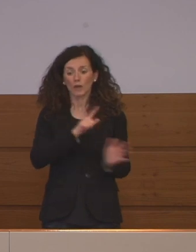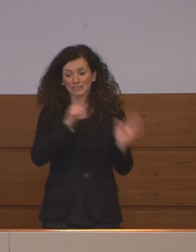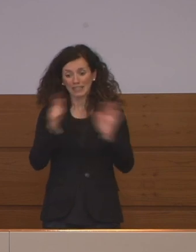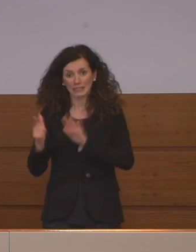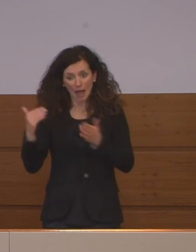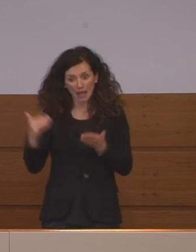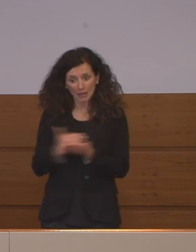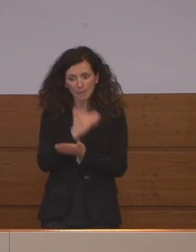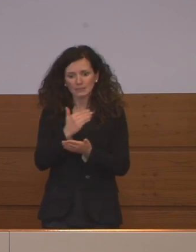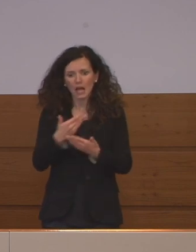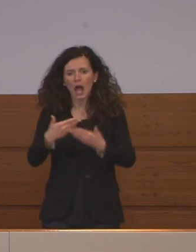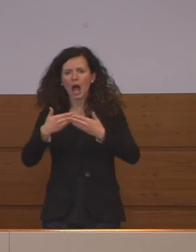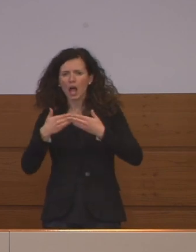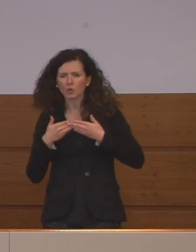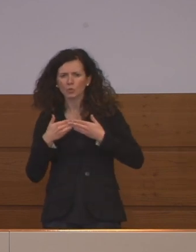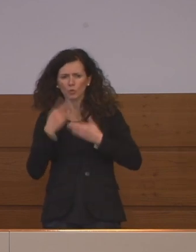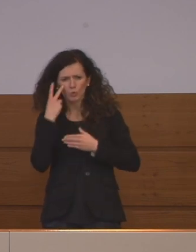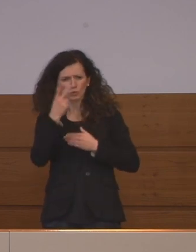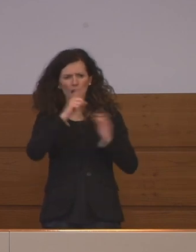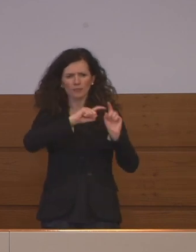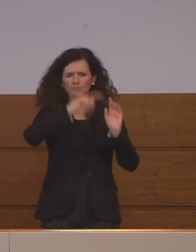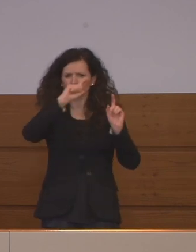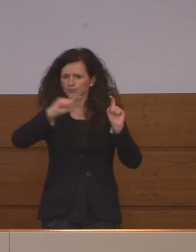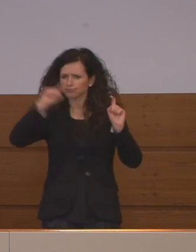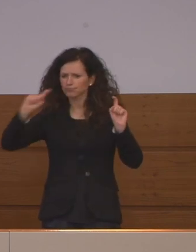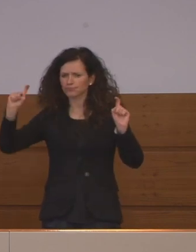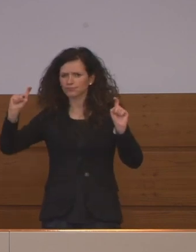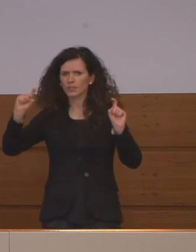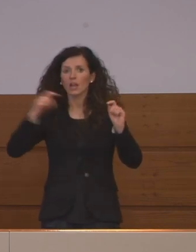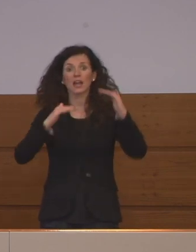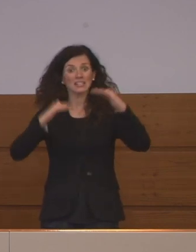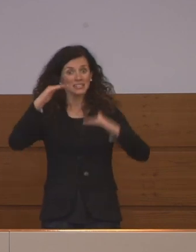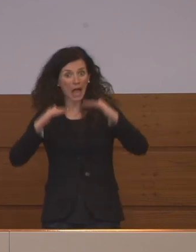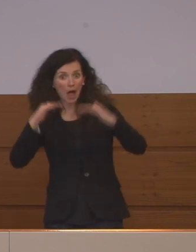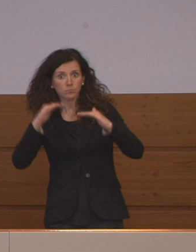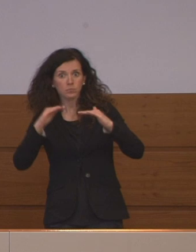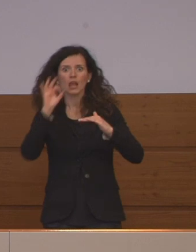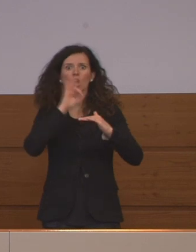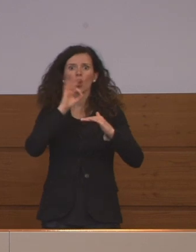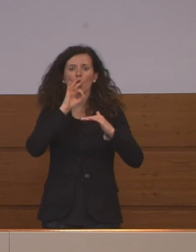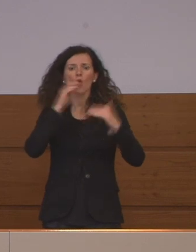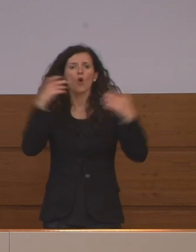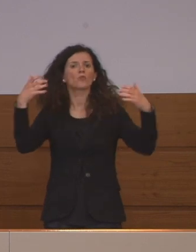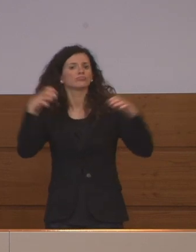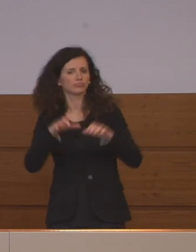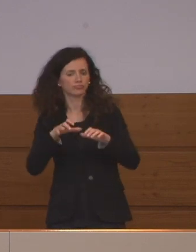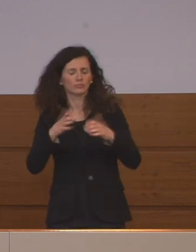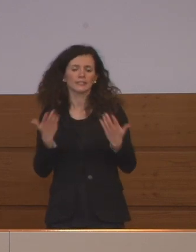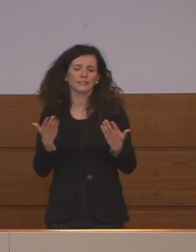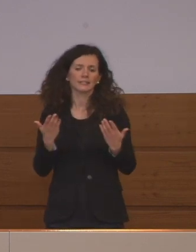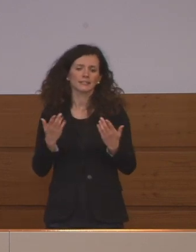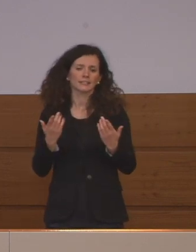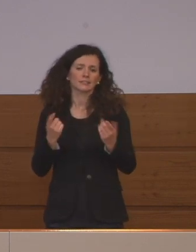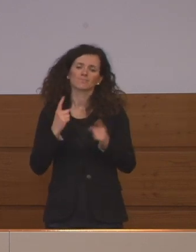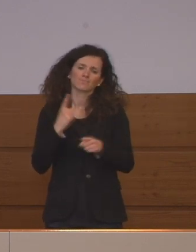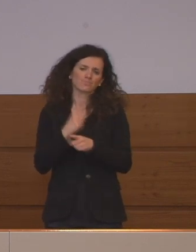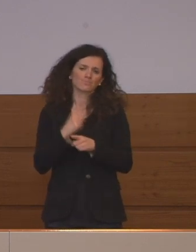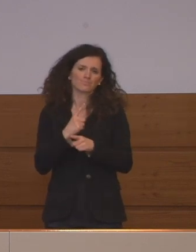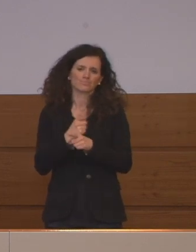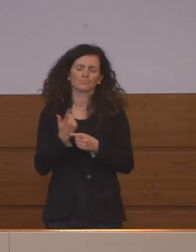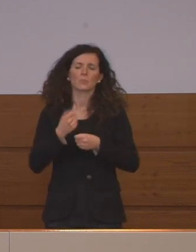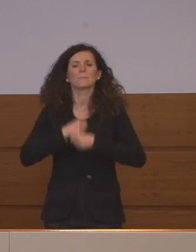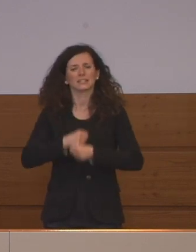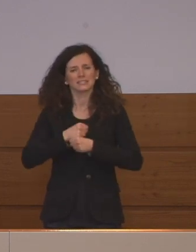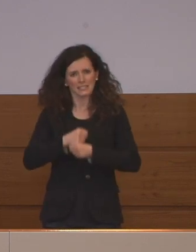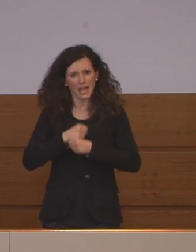a vedere se il trend è un trend di stabilizzazione o di decrescita quindi dobbiamo necessariamente essere